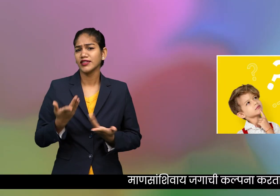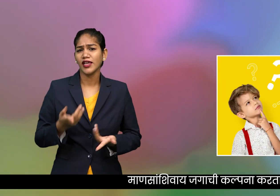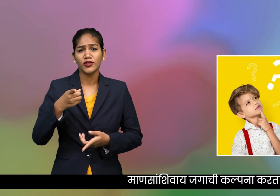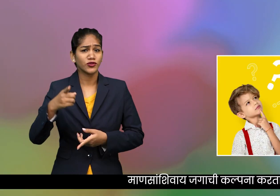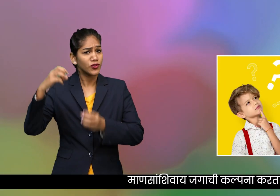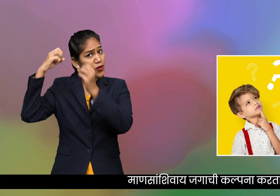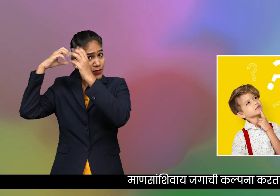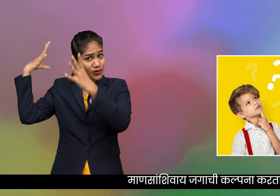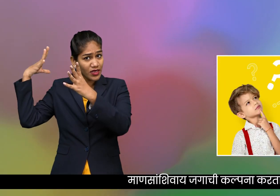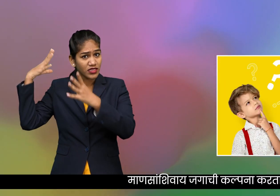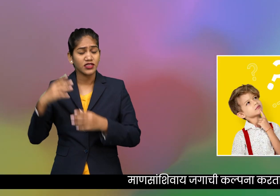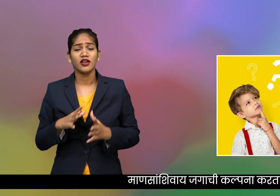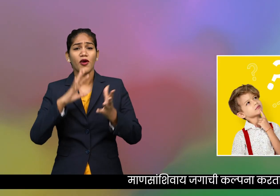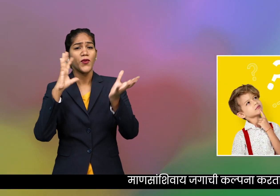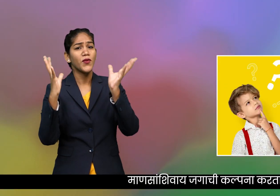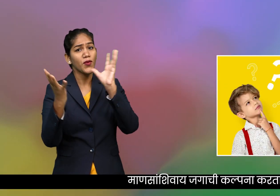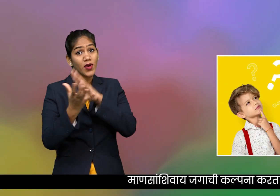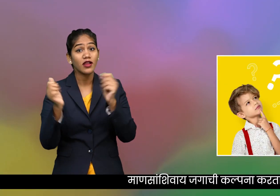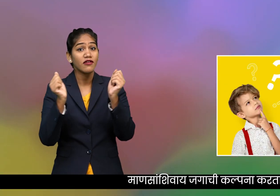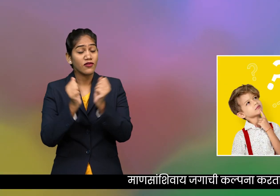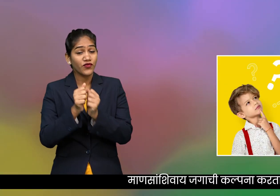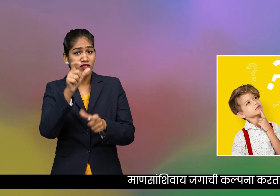माणसांशिवाय जगाची कल्पना करता येईल का?